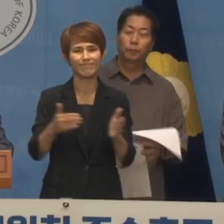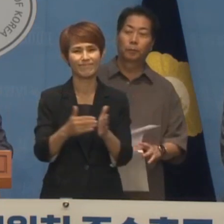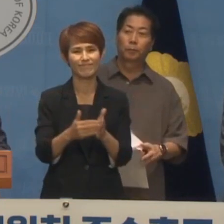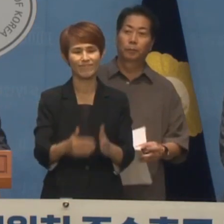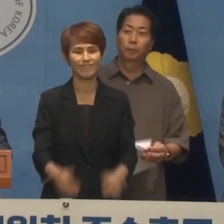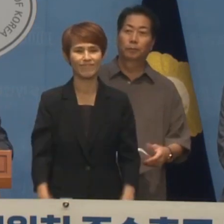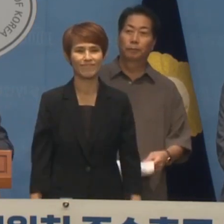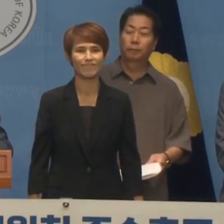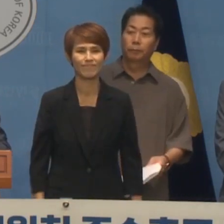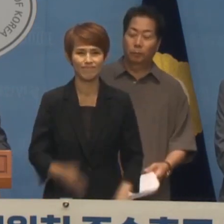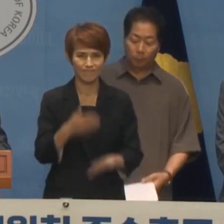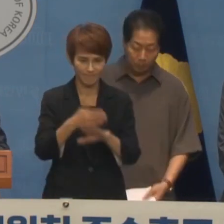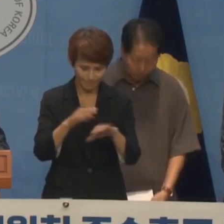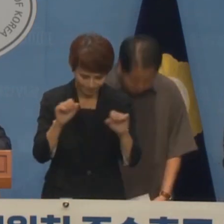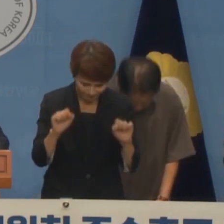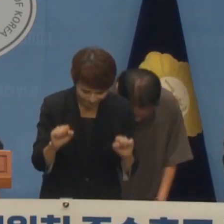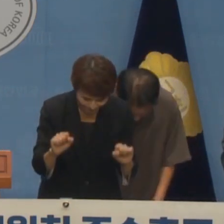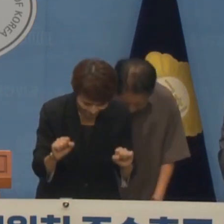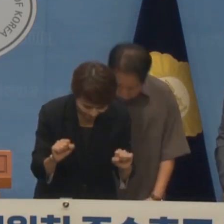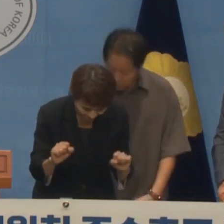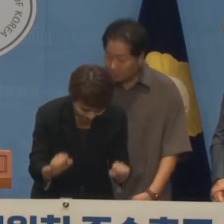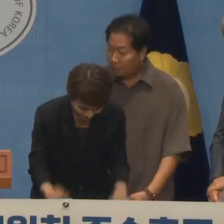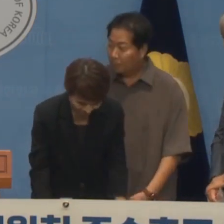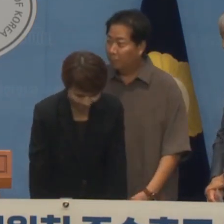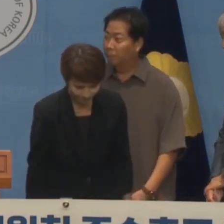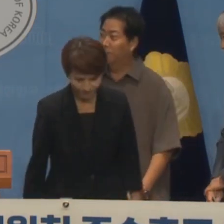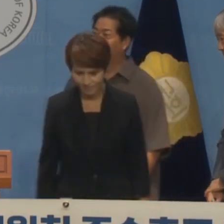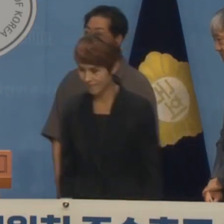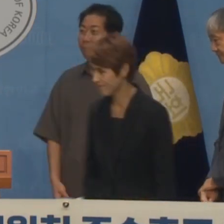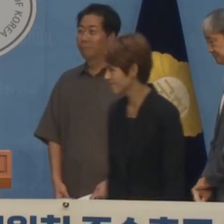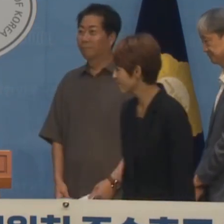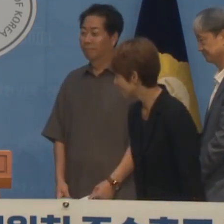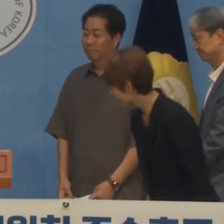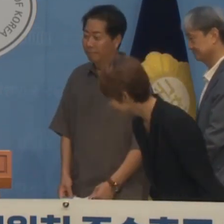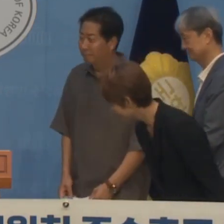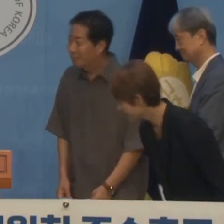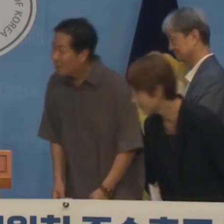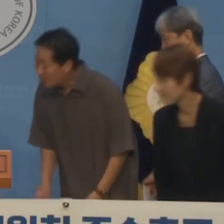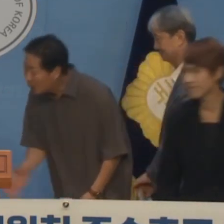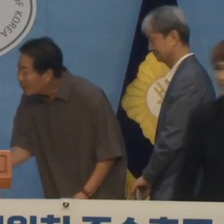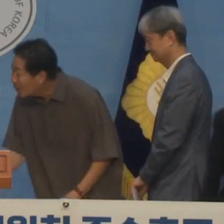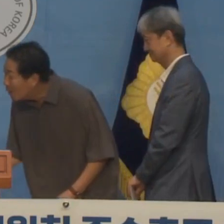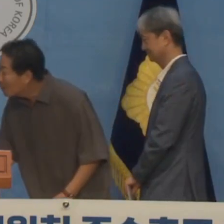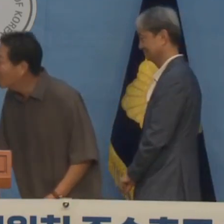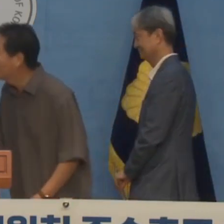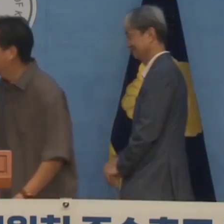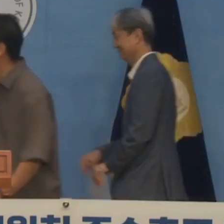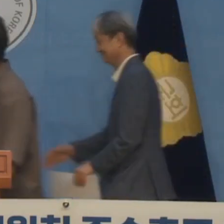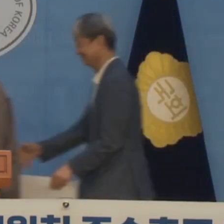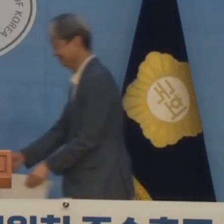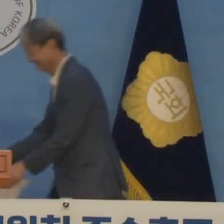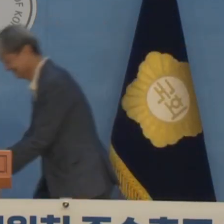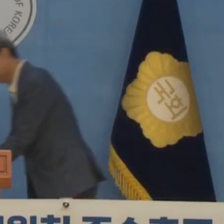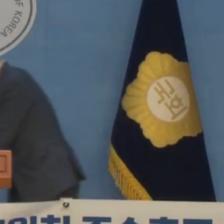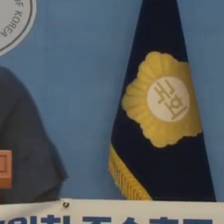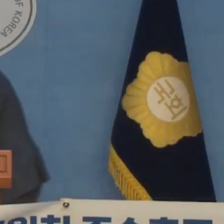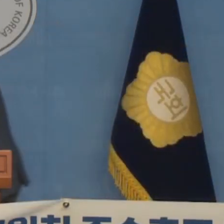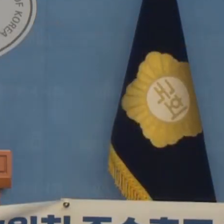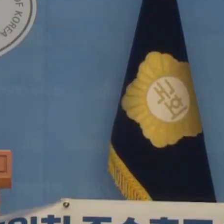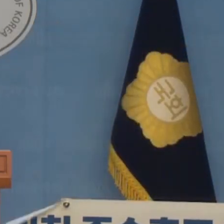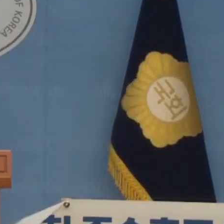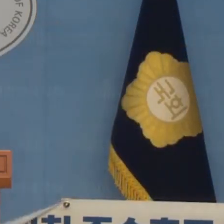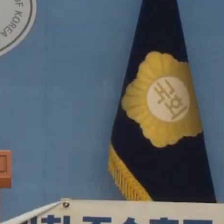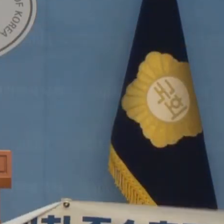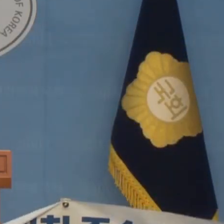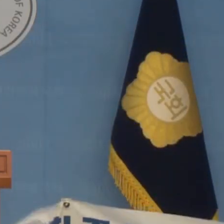마치도록 하겠습니다. 감사합니다. 네, 고생하셨습니다. 네.